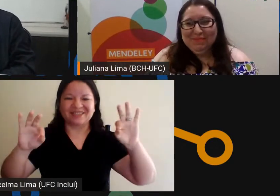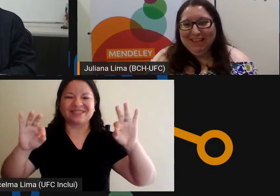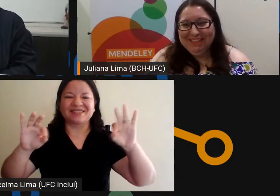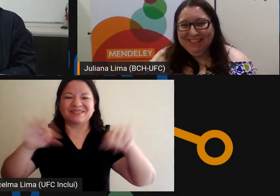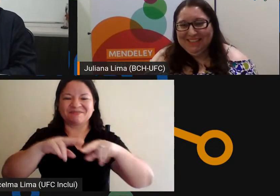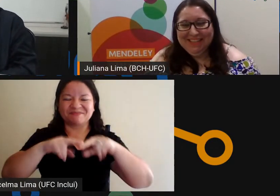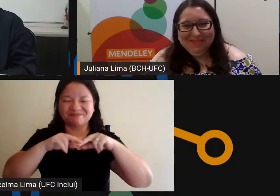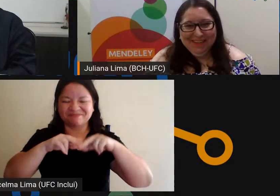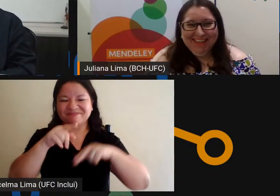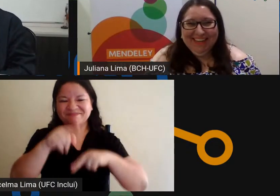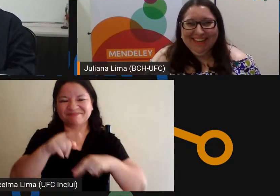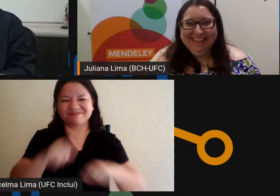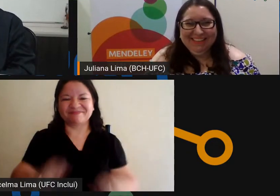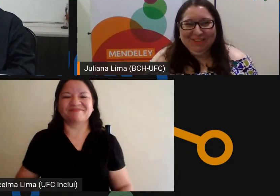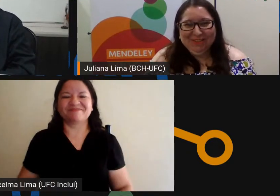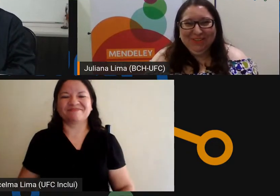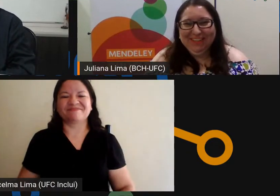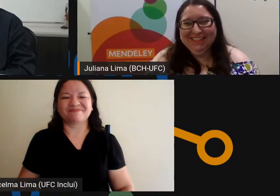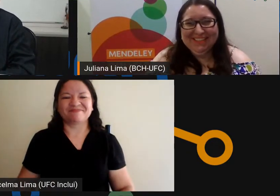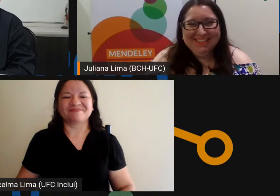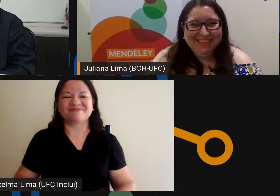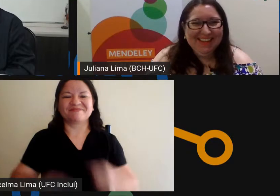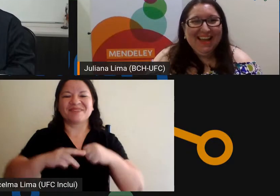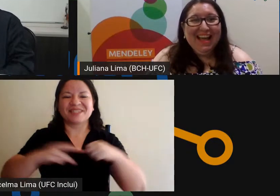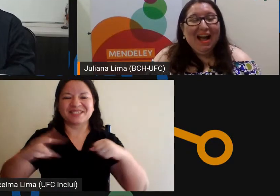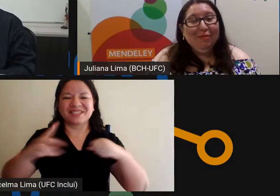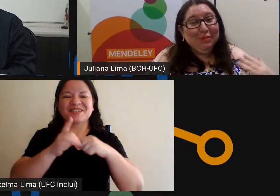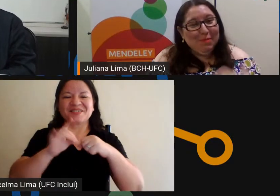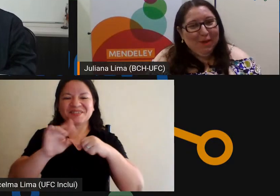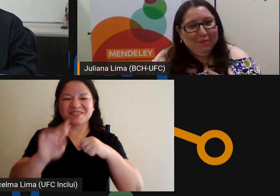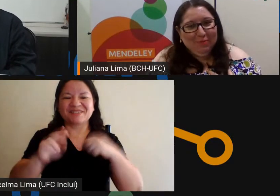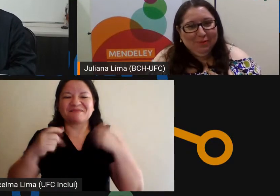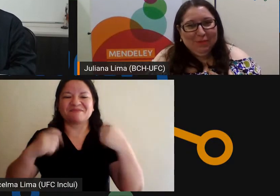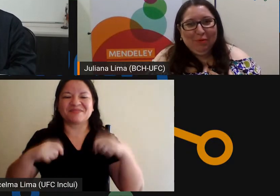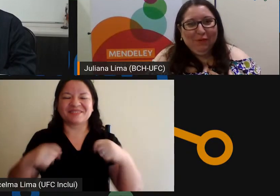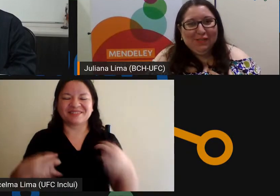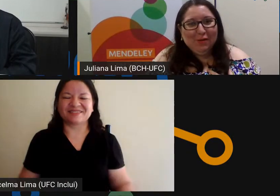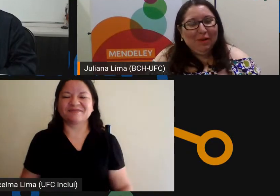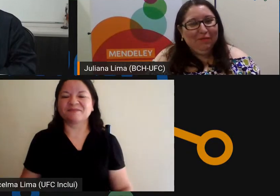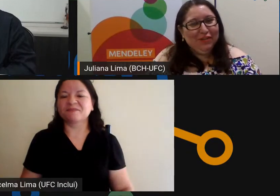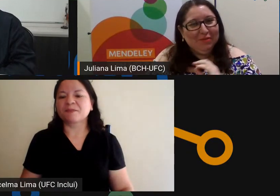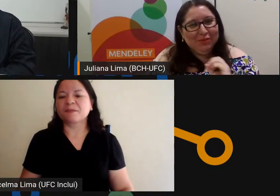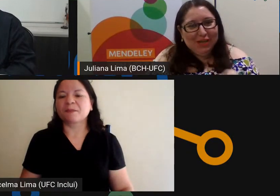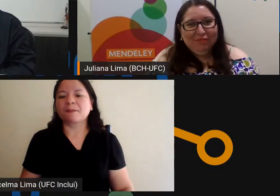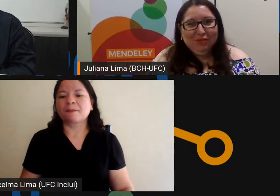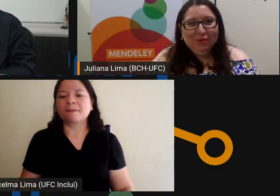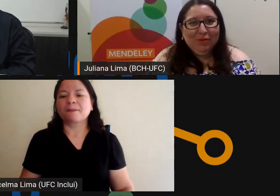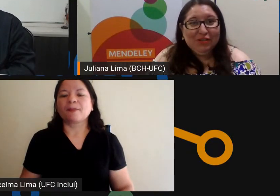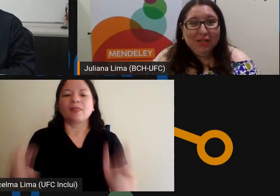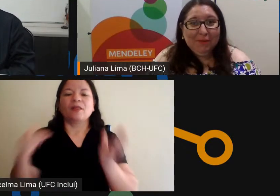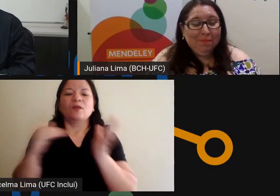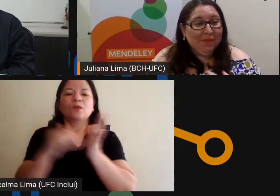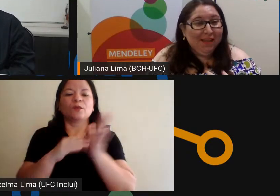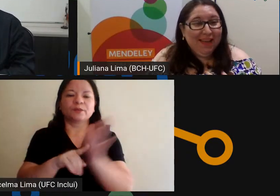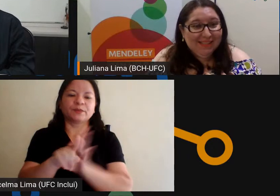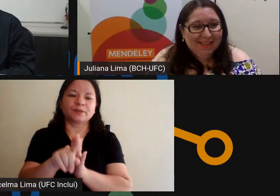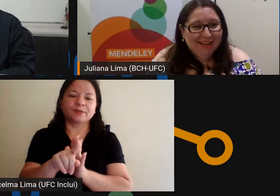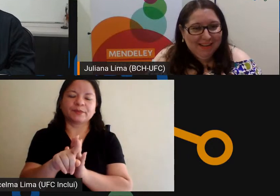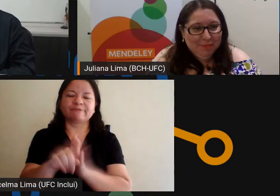Acho que muitos mestrandos também, e doutorando. A última pergunta, professor, para fechar com chave de ouro, eu